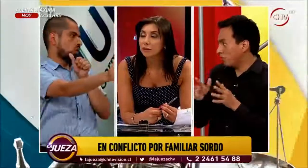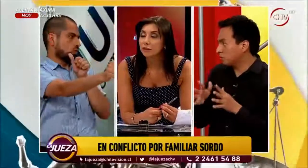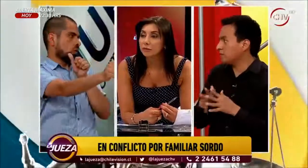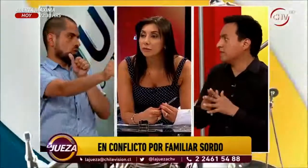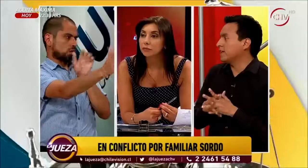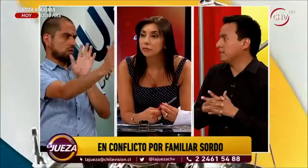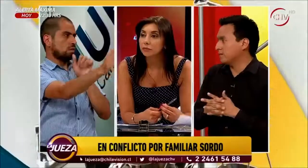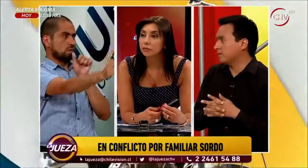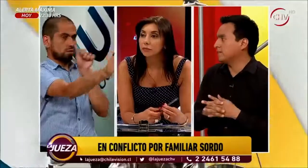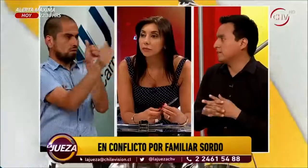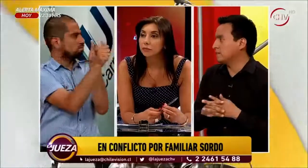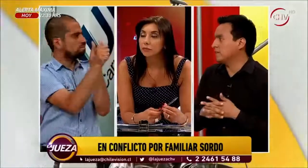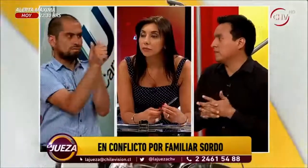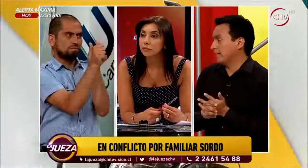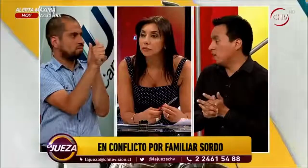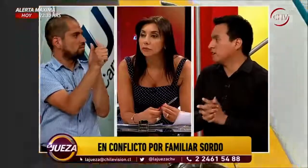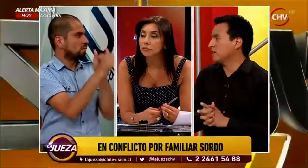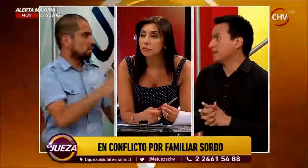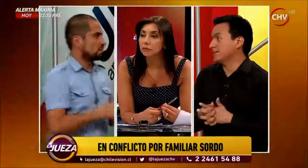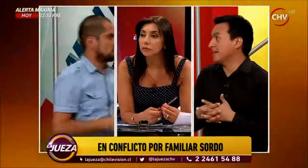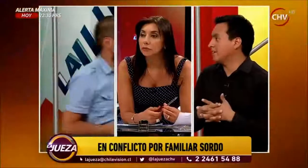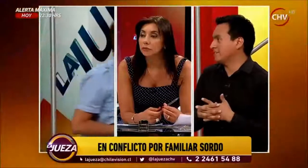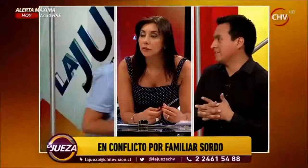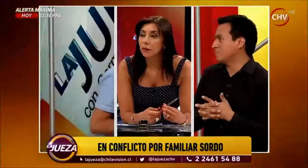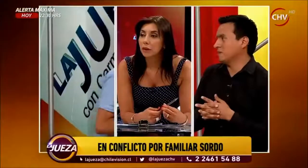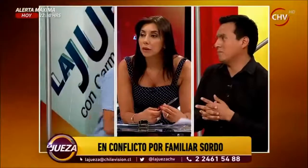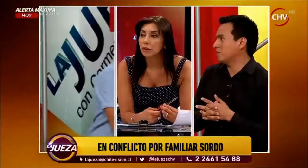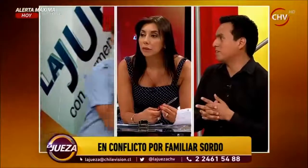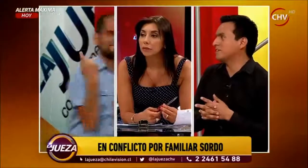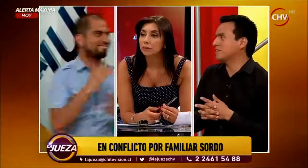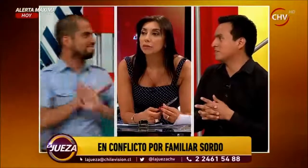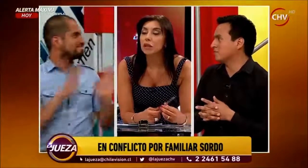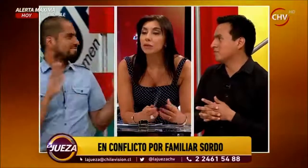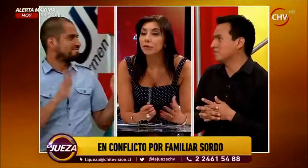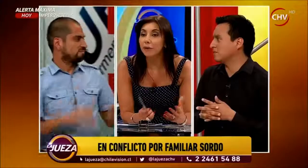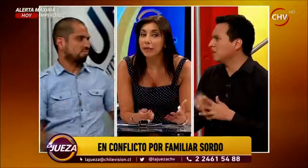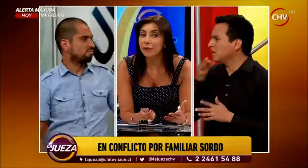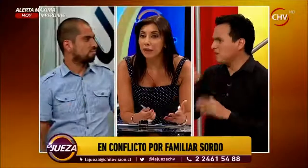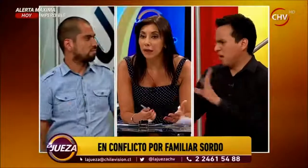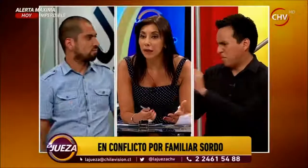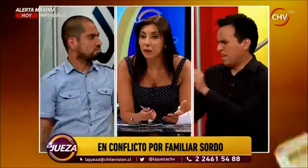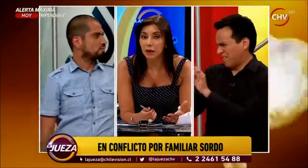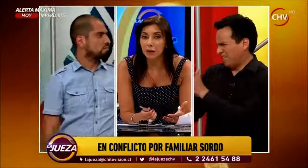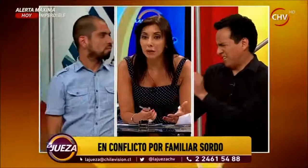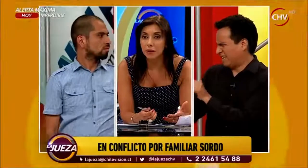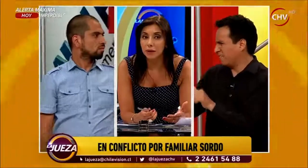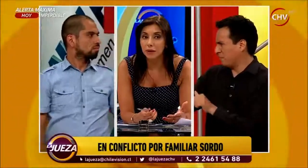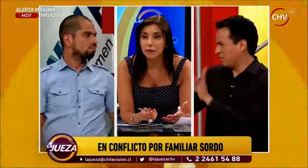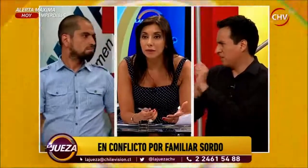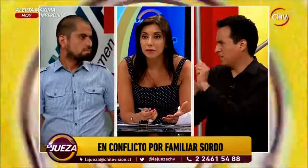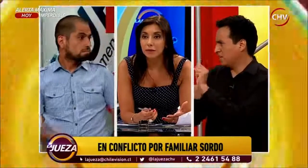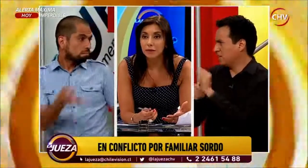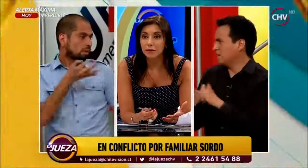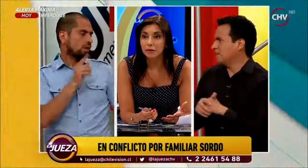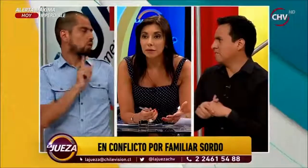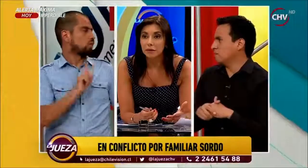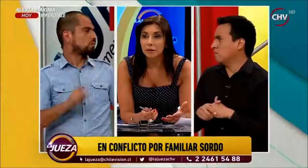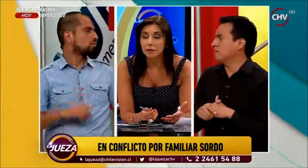De lejos tiene que ver, de cerca de así no me va a poder distinguir. ¿Y su familia maneja la lengua de señas?